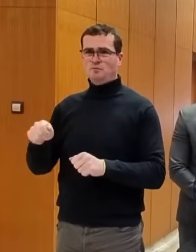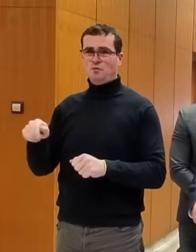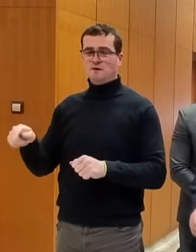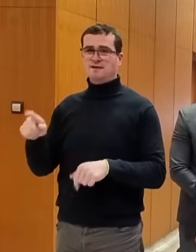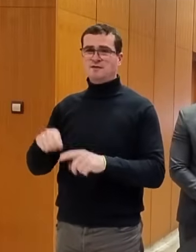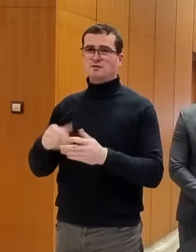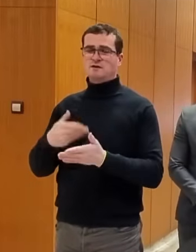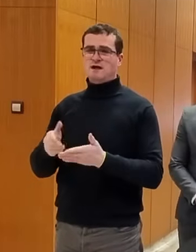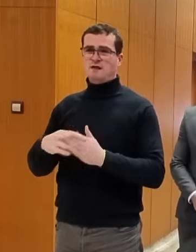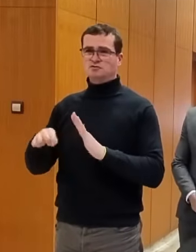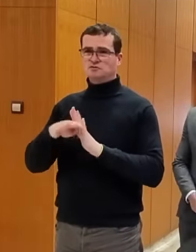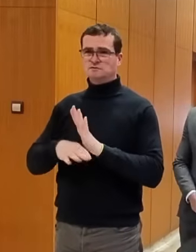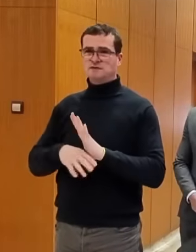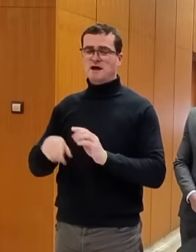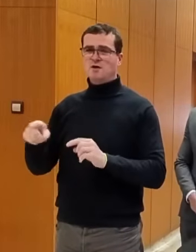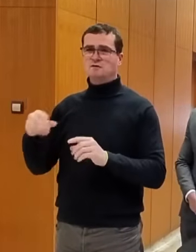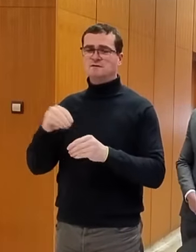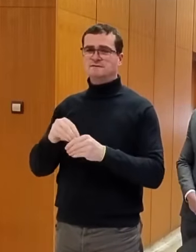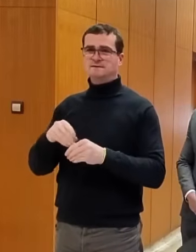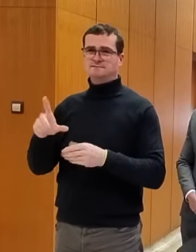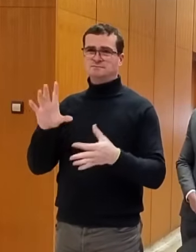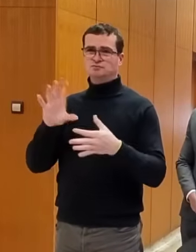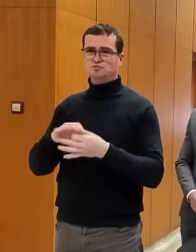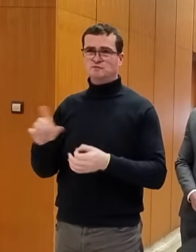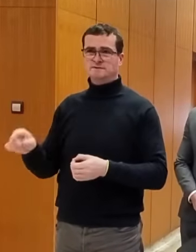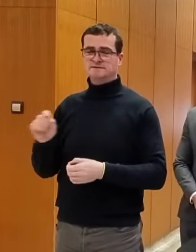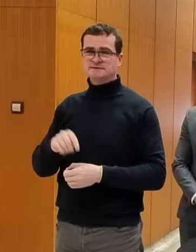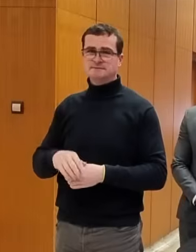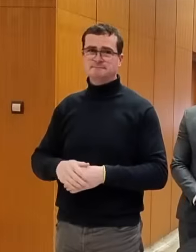a niektoré ďalšie zákony, ktoré s týmto súvisia.